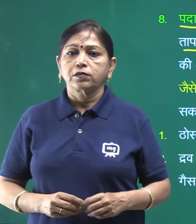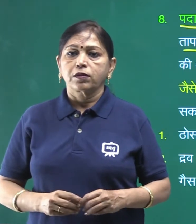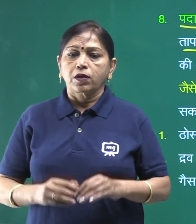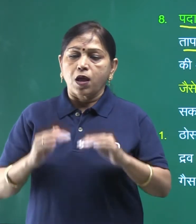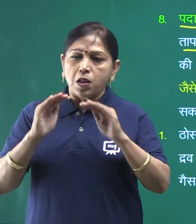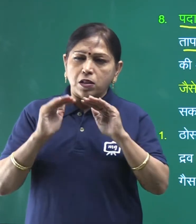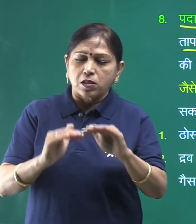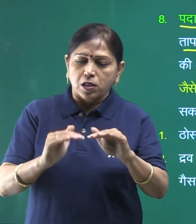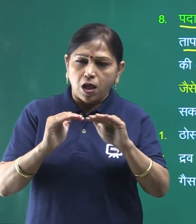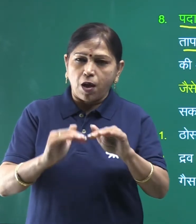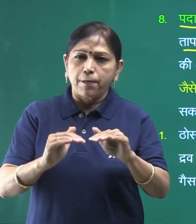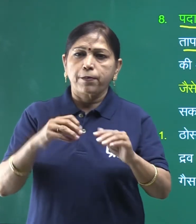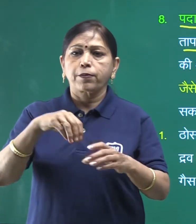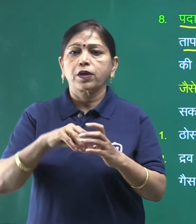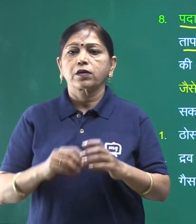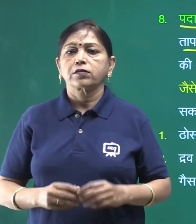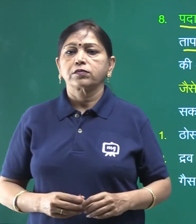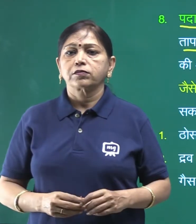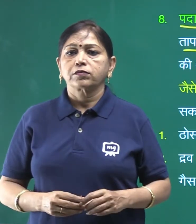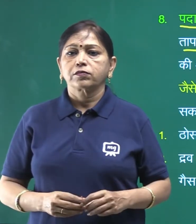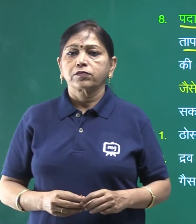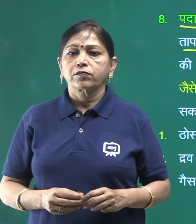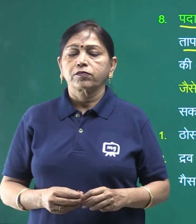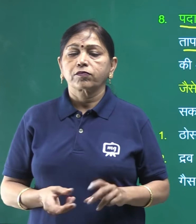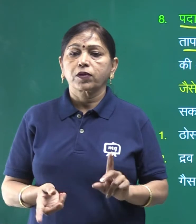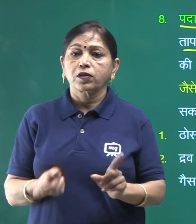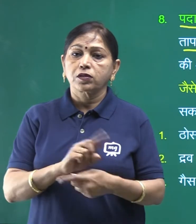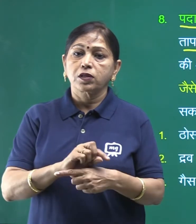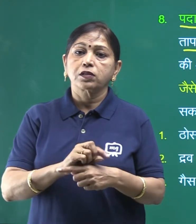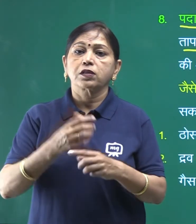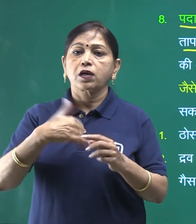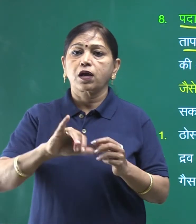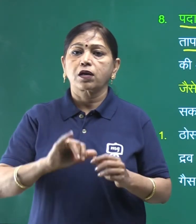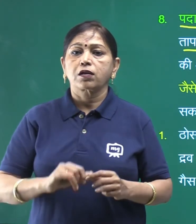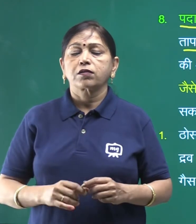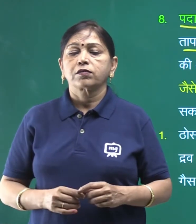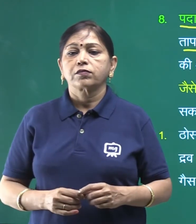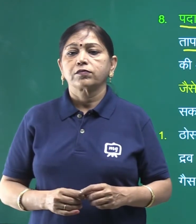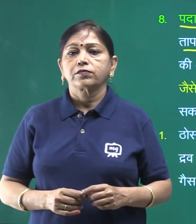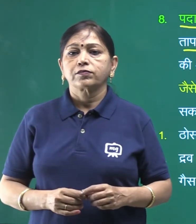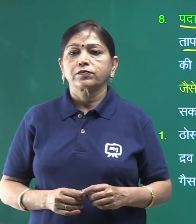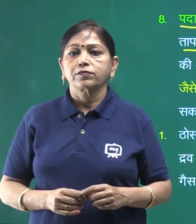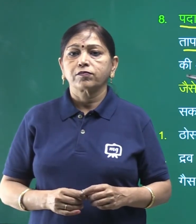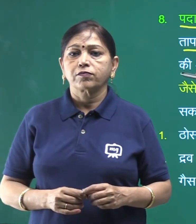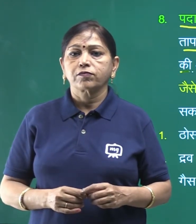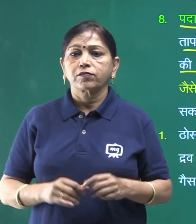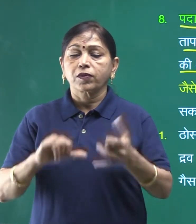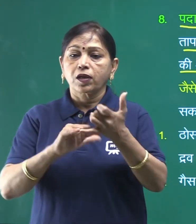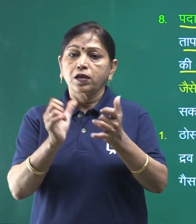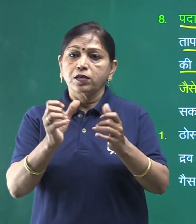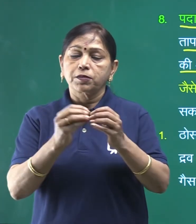दाब में परिवर्तन कर पदार्थ की